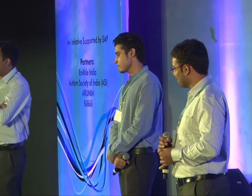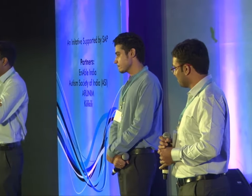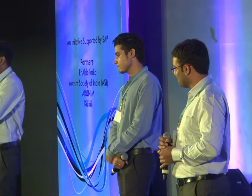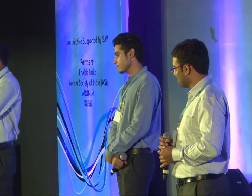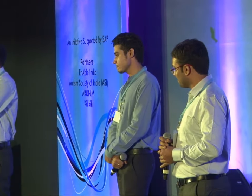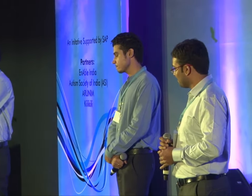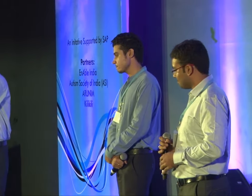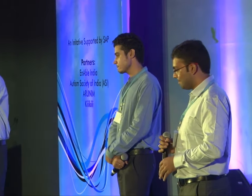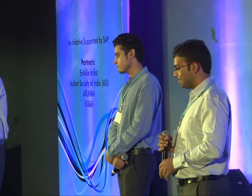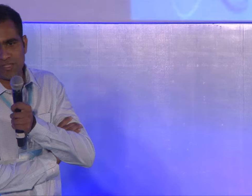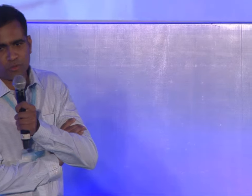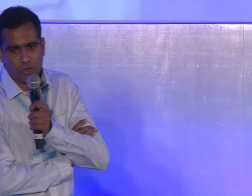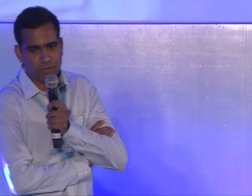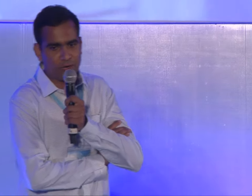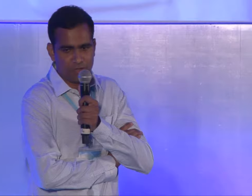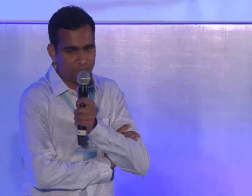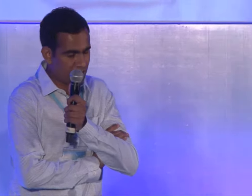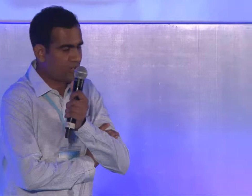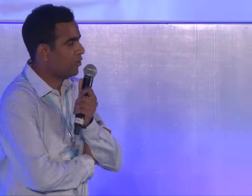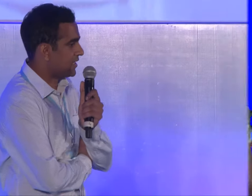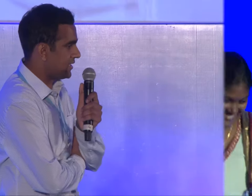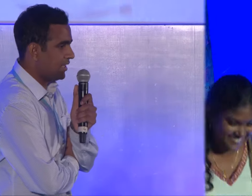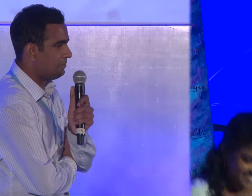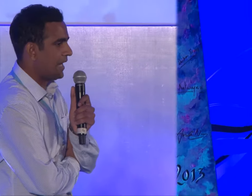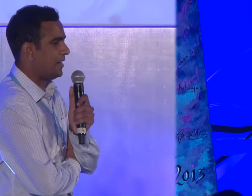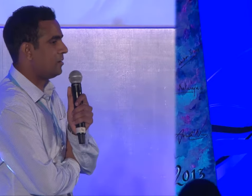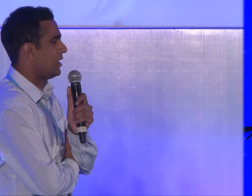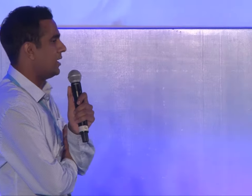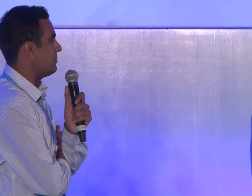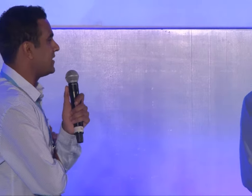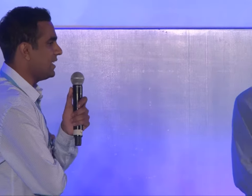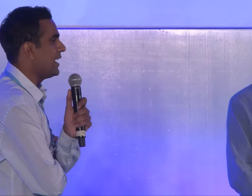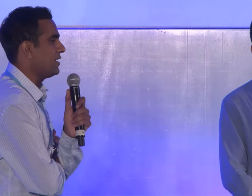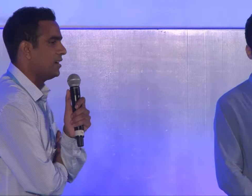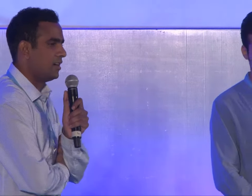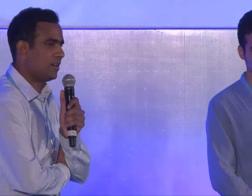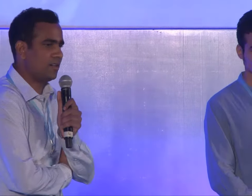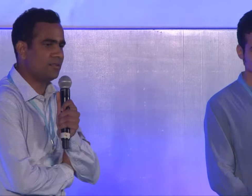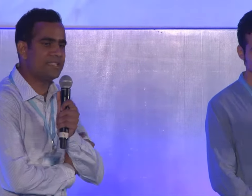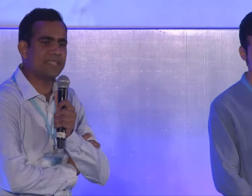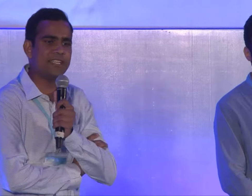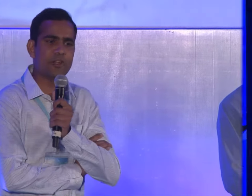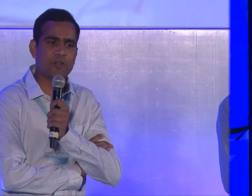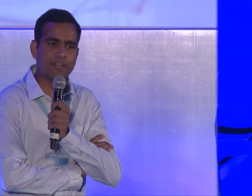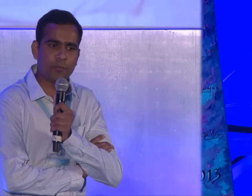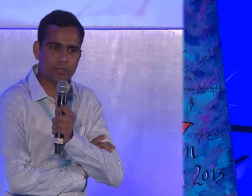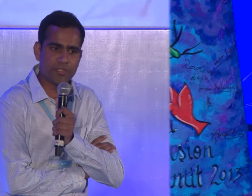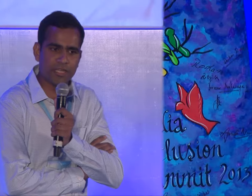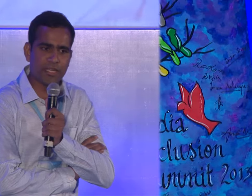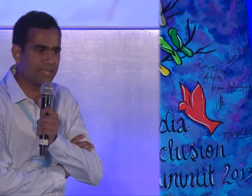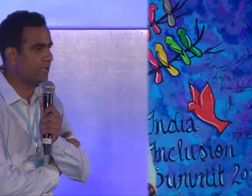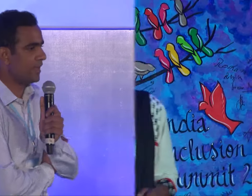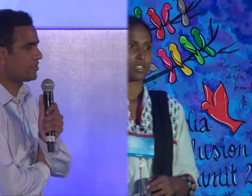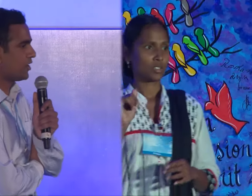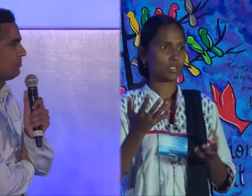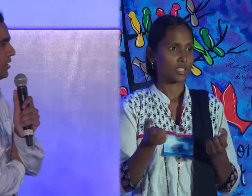Now, it is a very utopian situation to talk about Mission Rio 16 and see that these athletes also get an